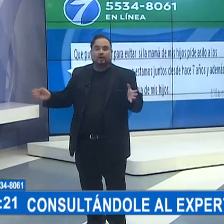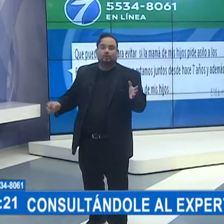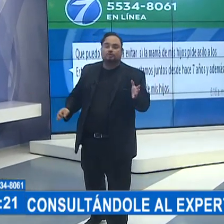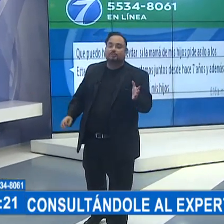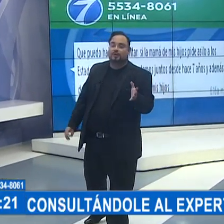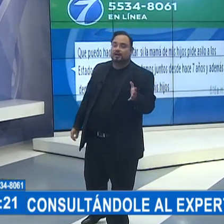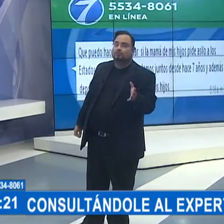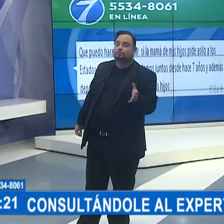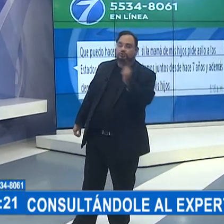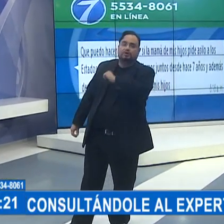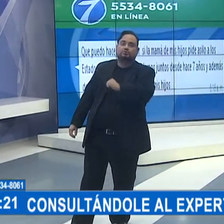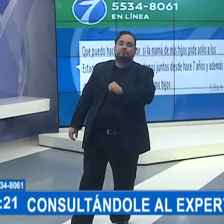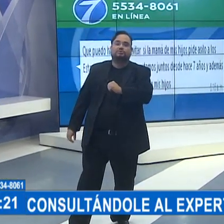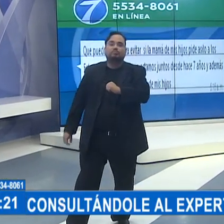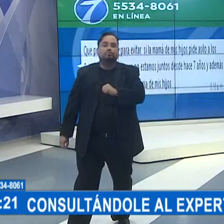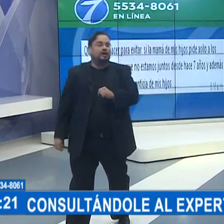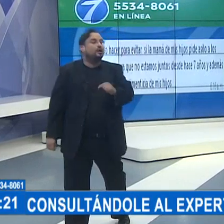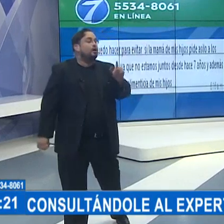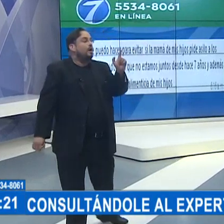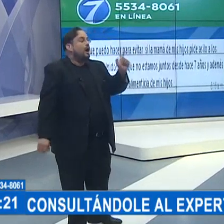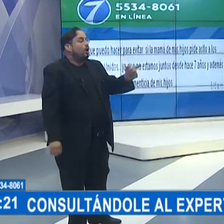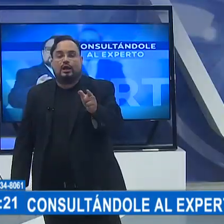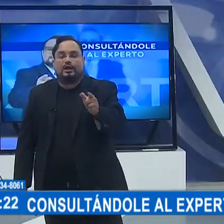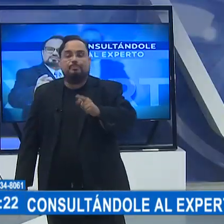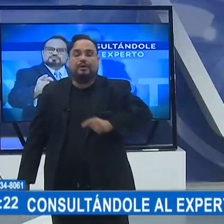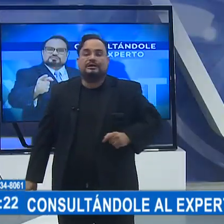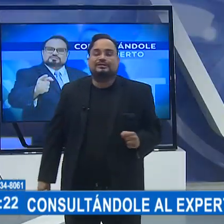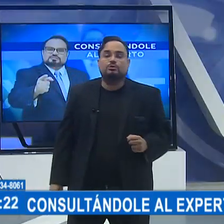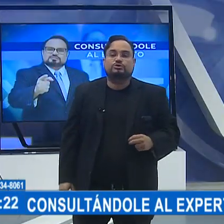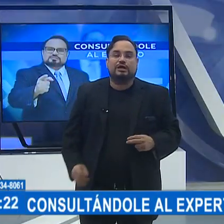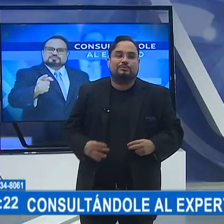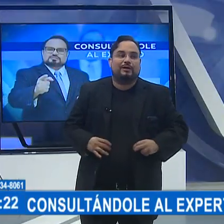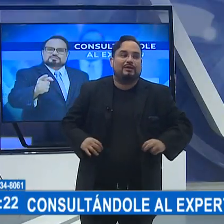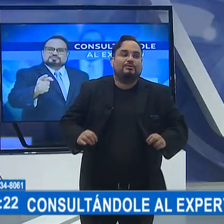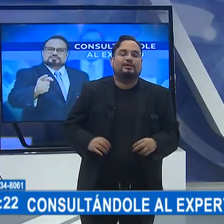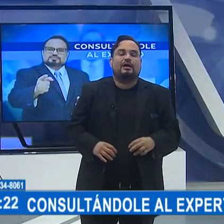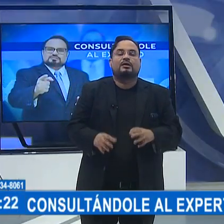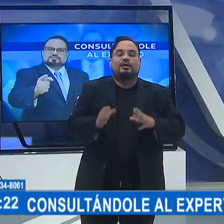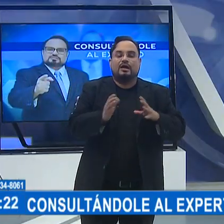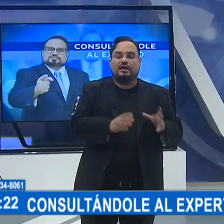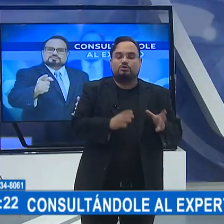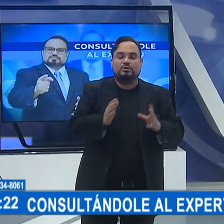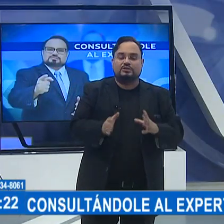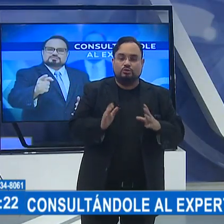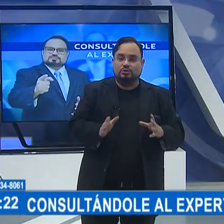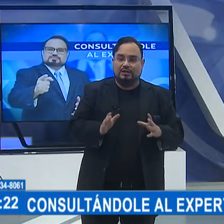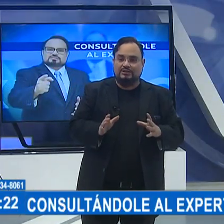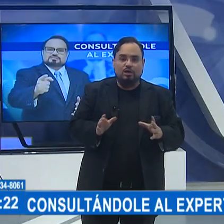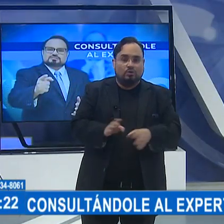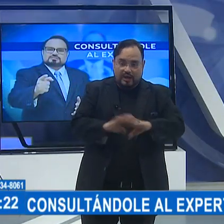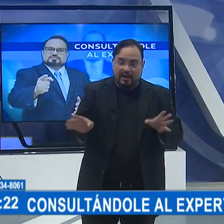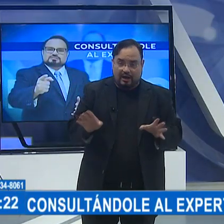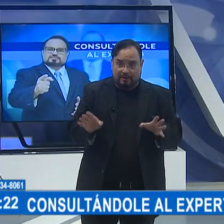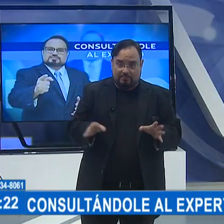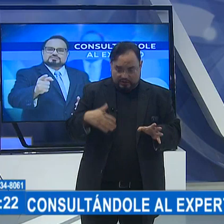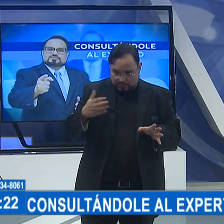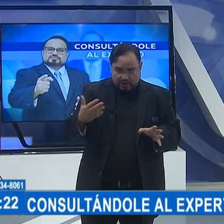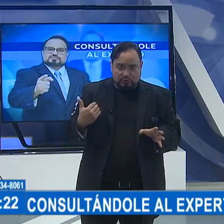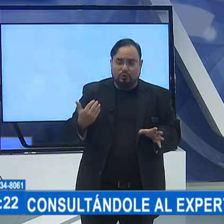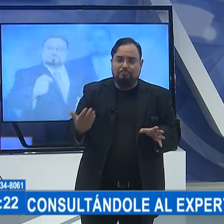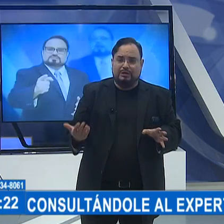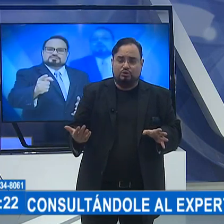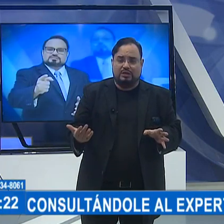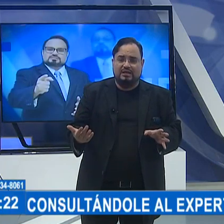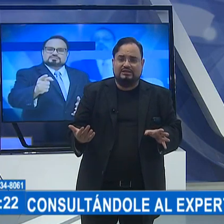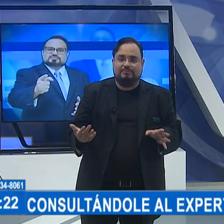su mujer, no se pelee con sus hijos, eso está muy bien. Ahora, ¿qué puede hacer usted para evitar la solicitud de asilo? Nada, porque es